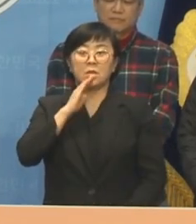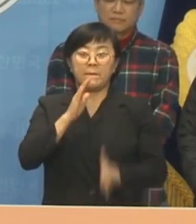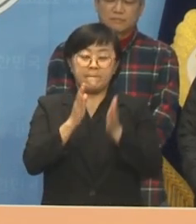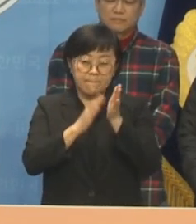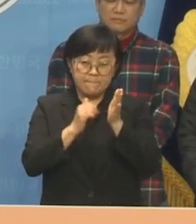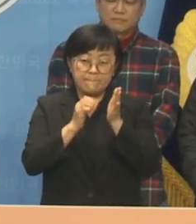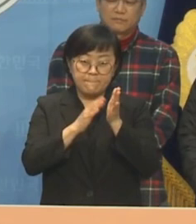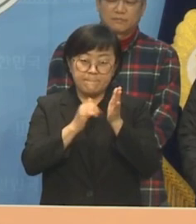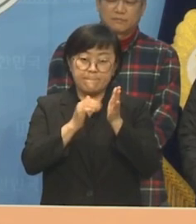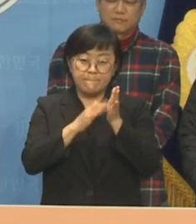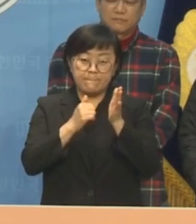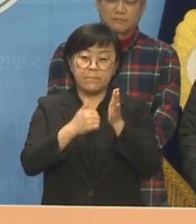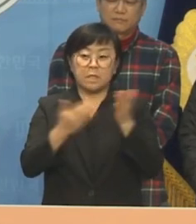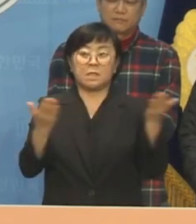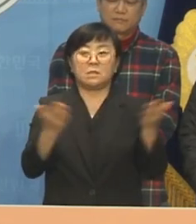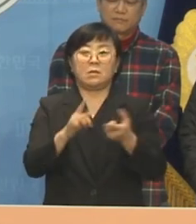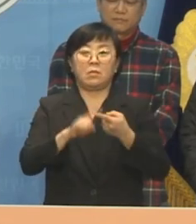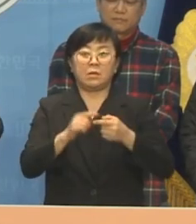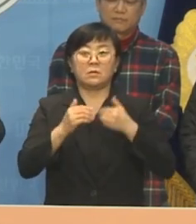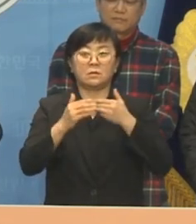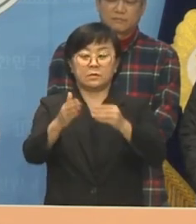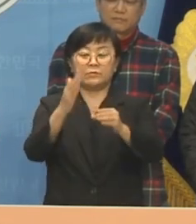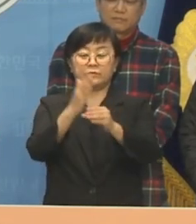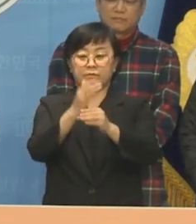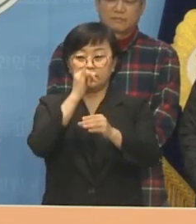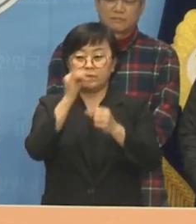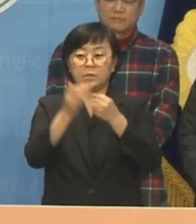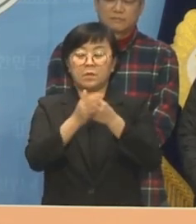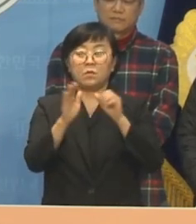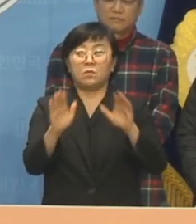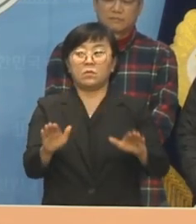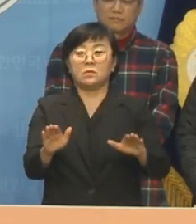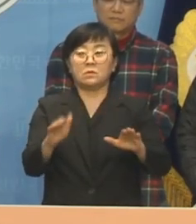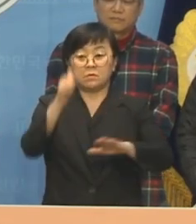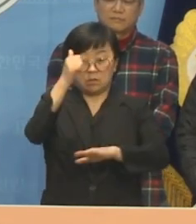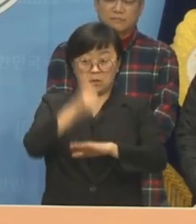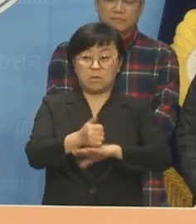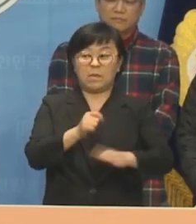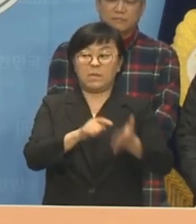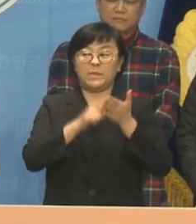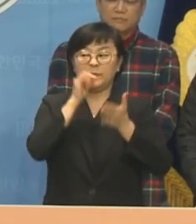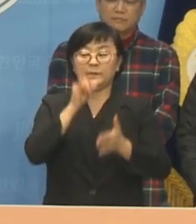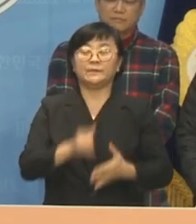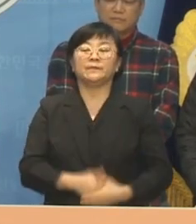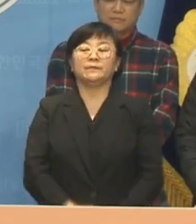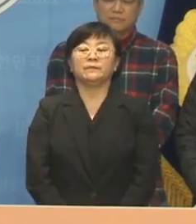은밀하게 이 작업을 진행했기 때문에 오늘 같은 사단이 난 것입니다.